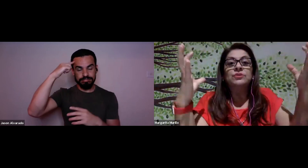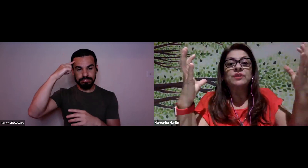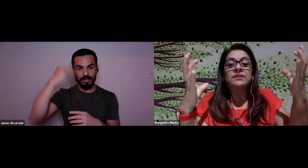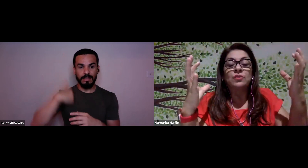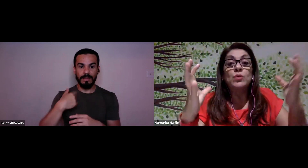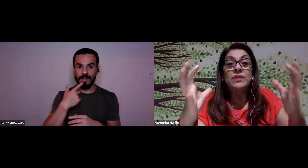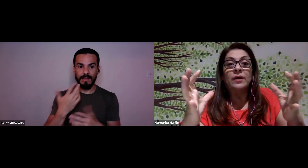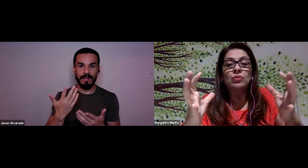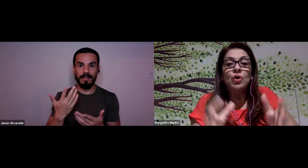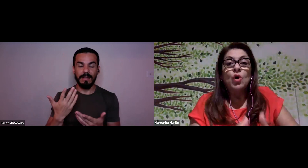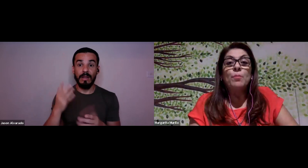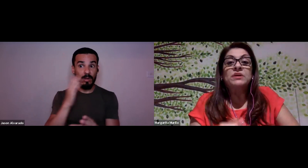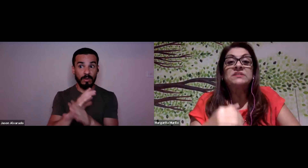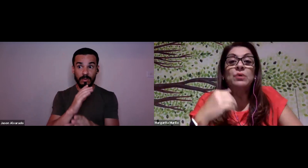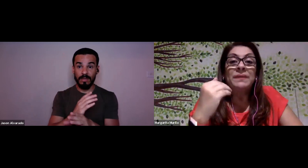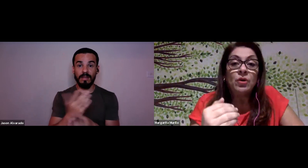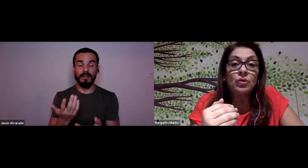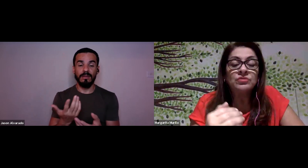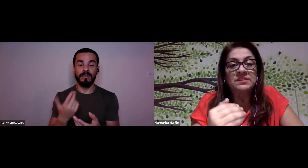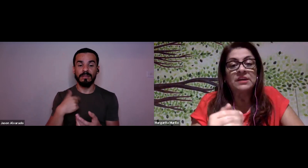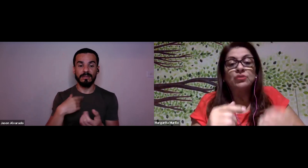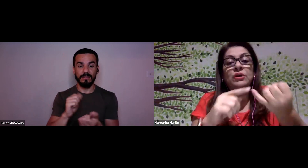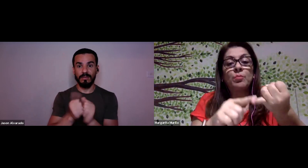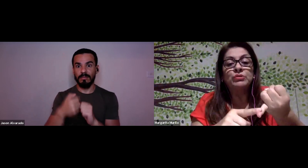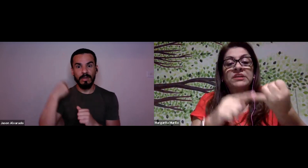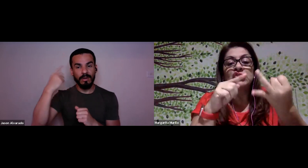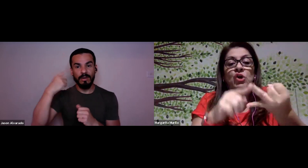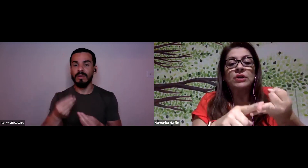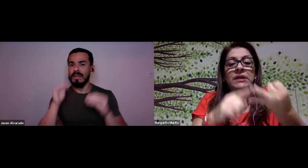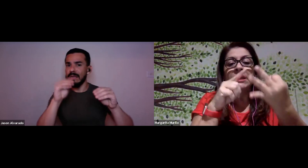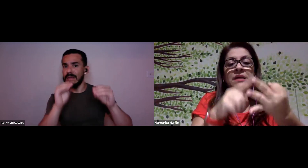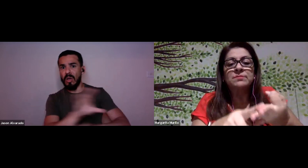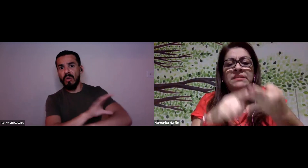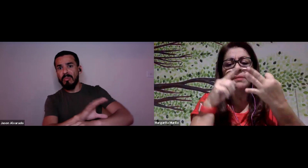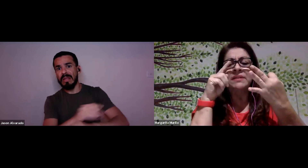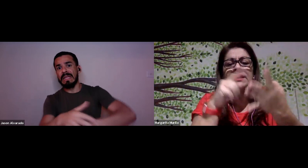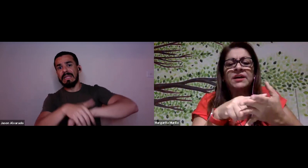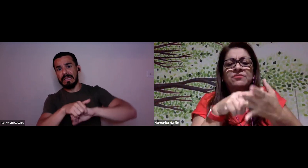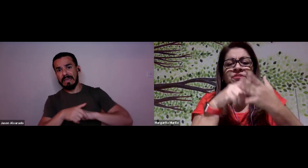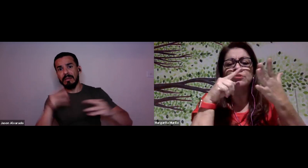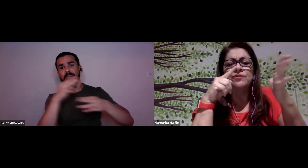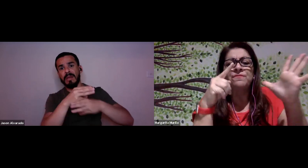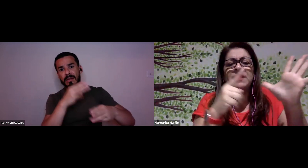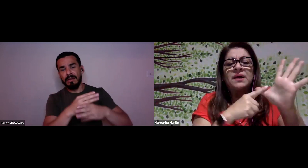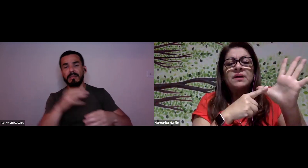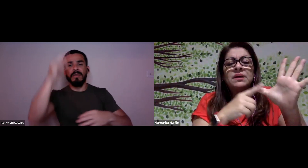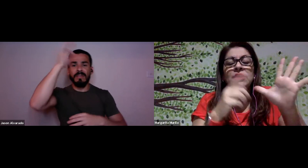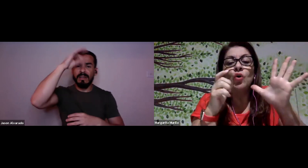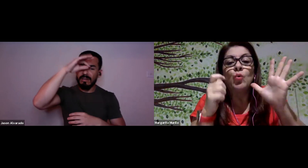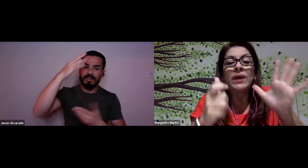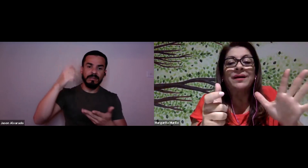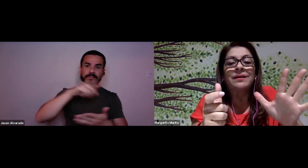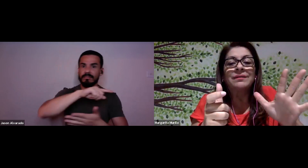Uy Dios hay que tener cuidado porque se vuelven locos enseñándole computación inglés matemáticas filosofía